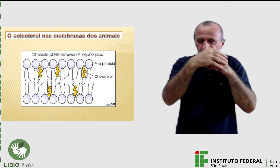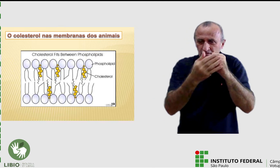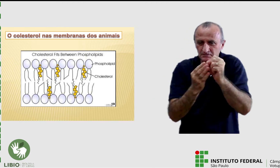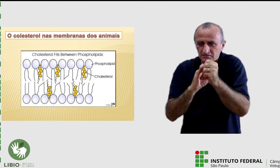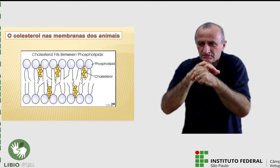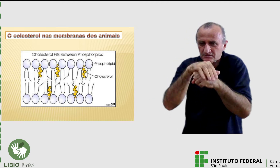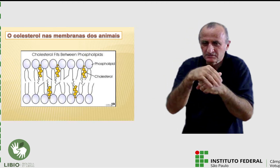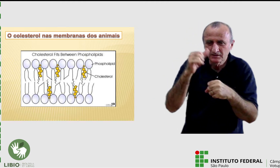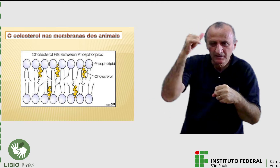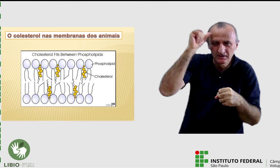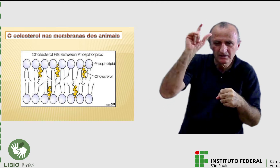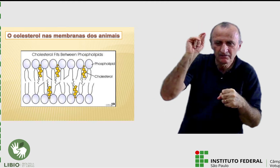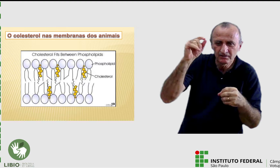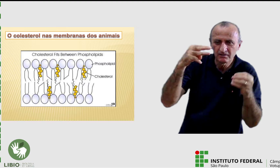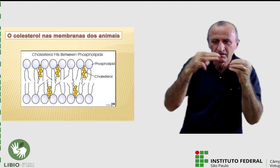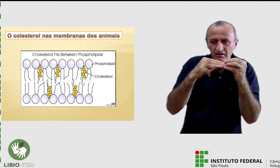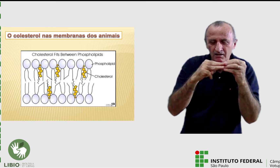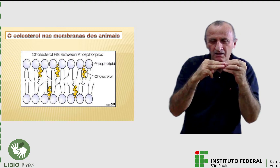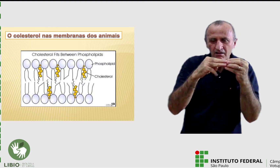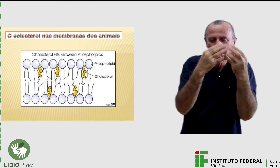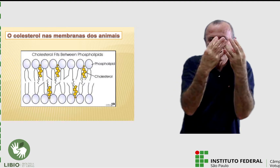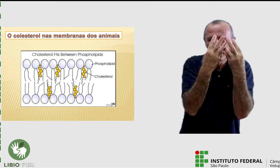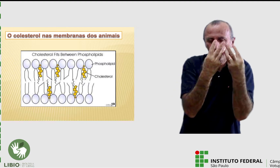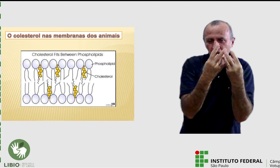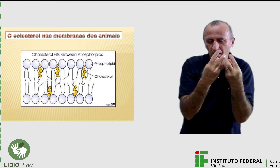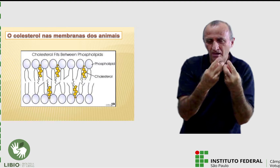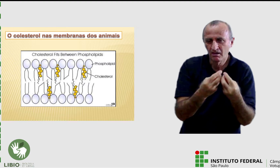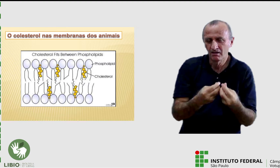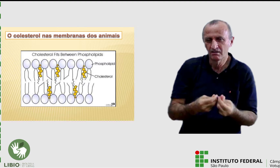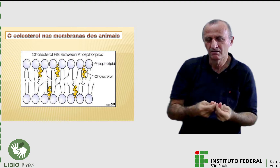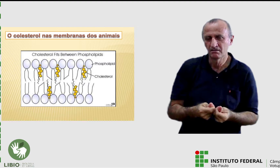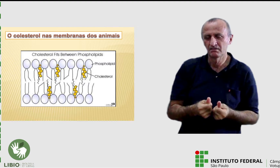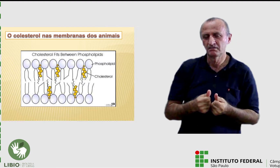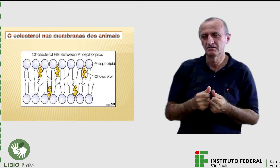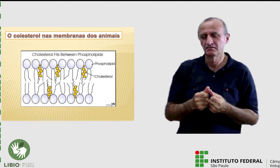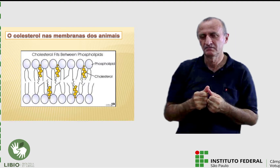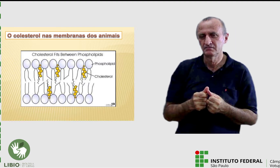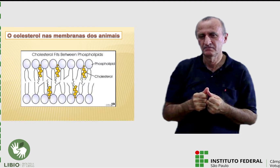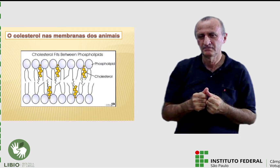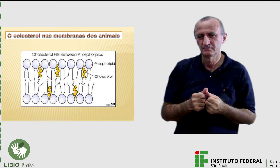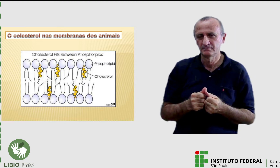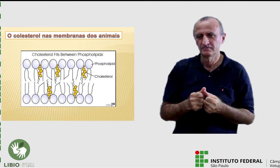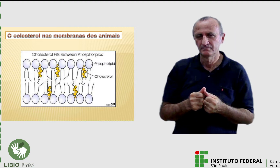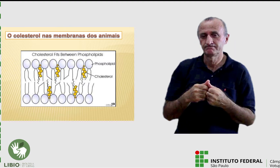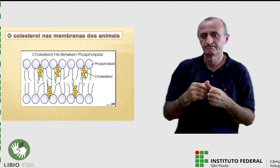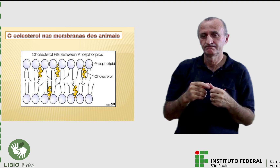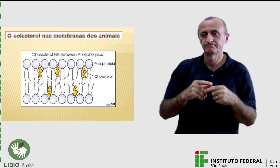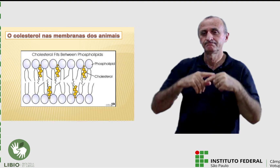membrana, evitando que a célula sofra um colapso. Já